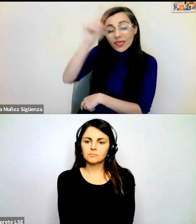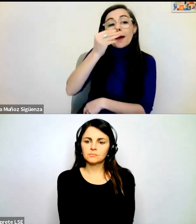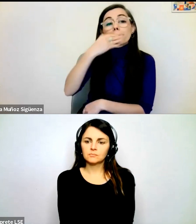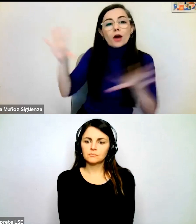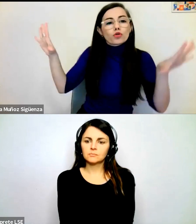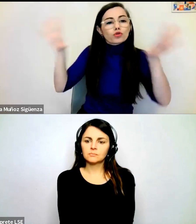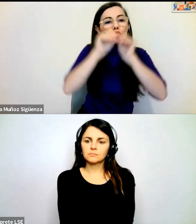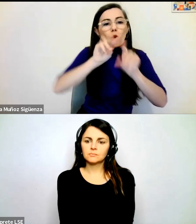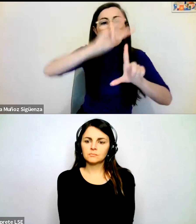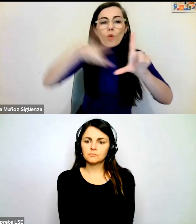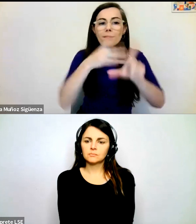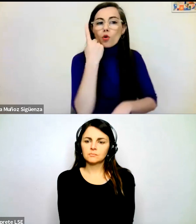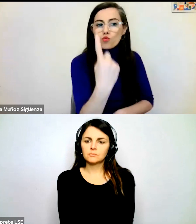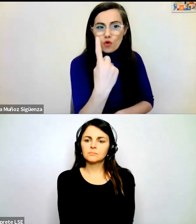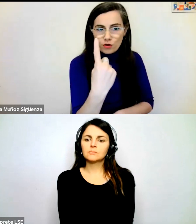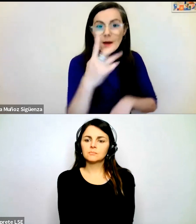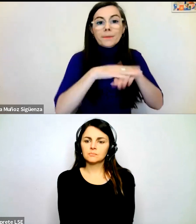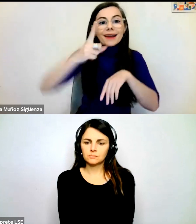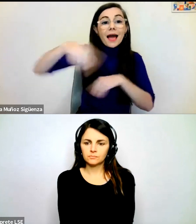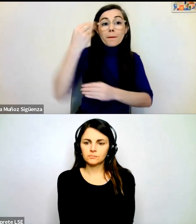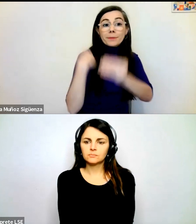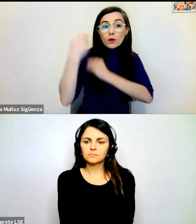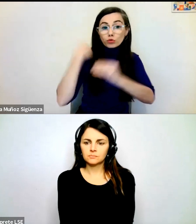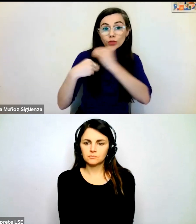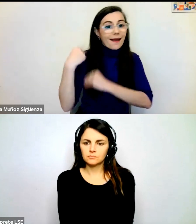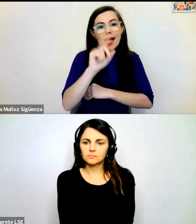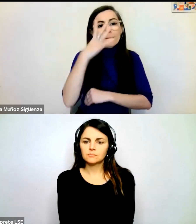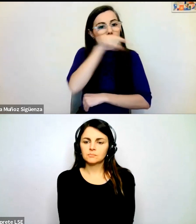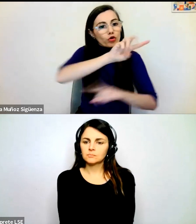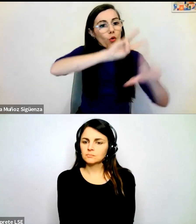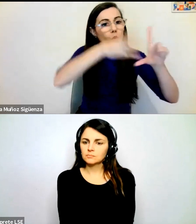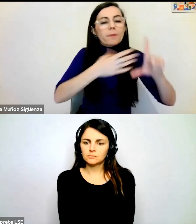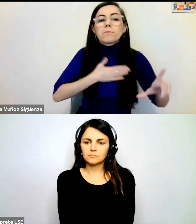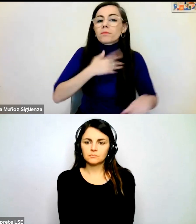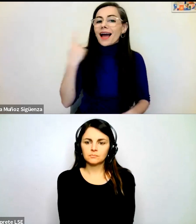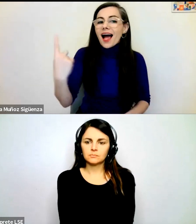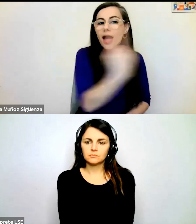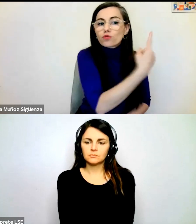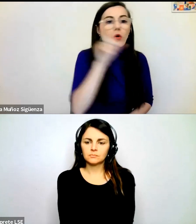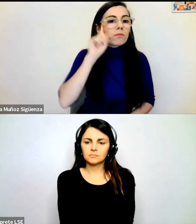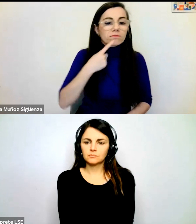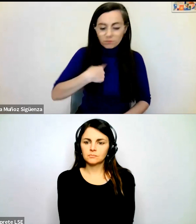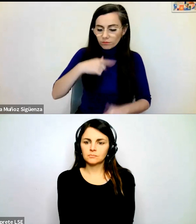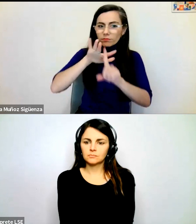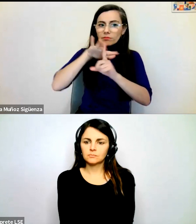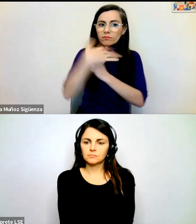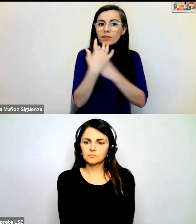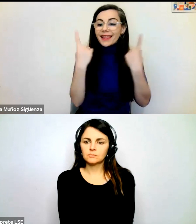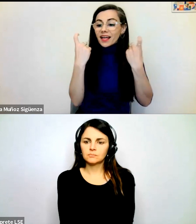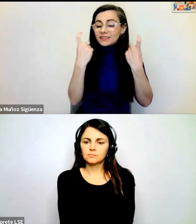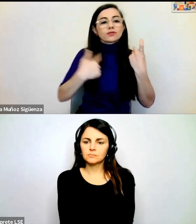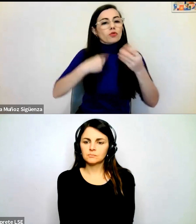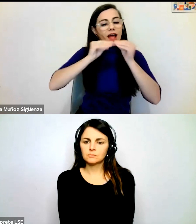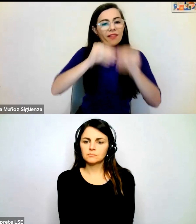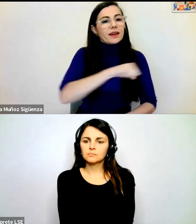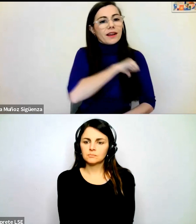y las dos hemos visto que era necesario resumir esto en una web para que no hiciera falta dirigiros a nosotras